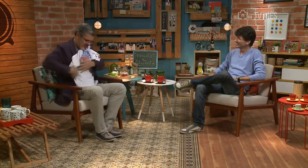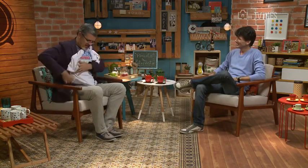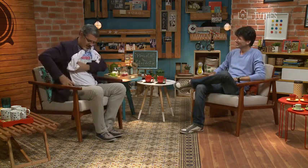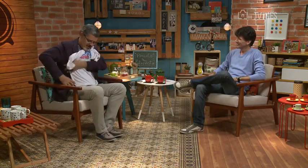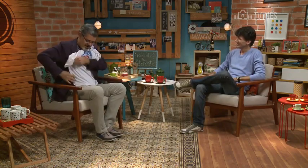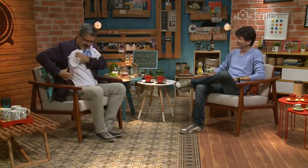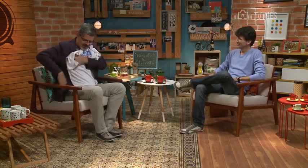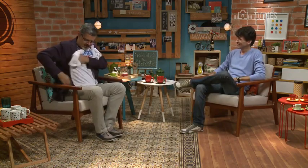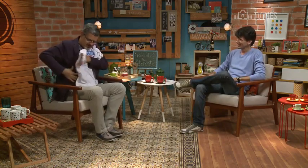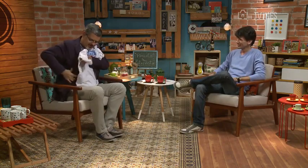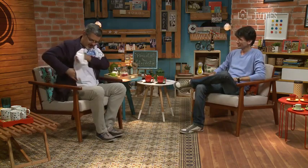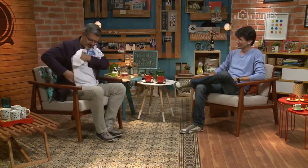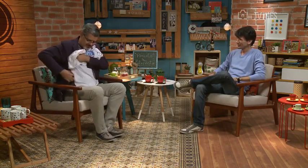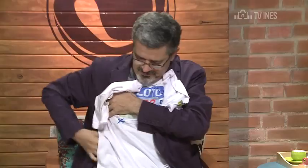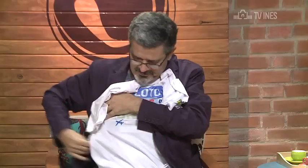E aí